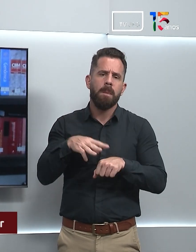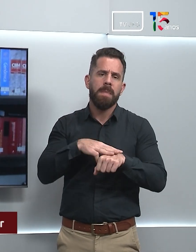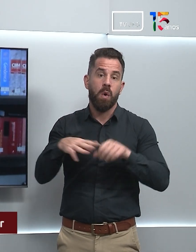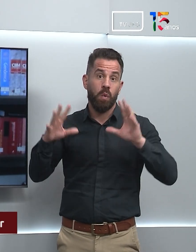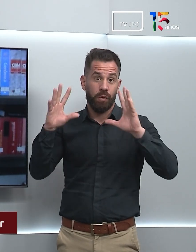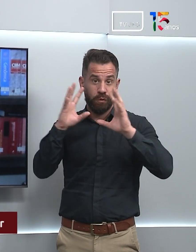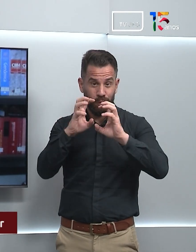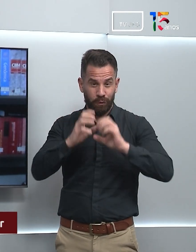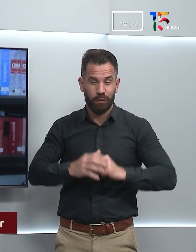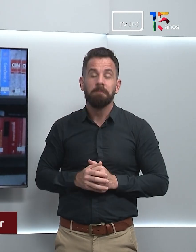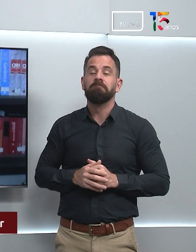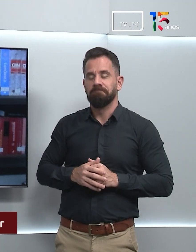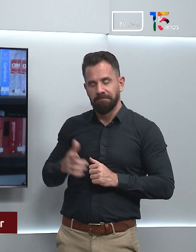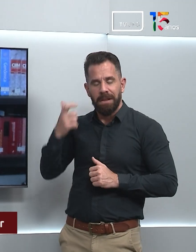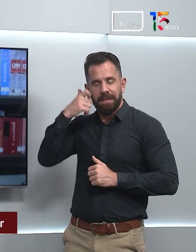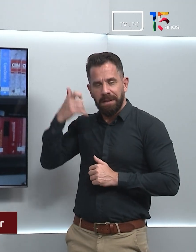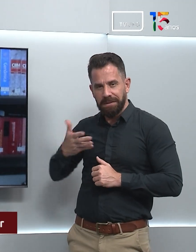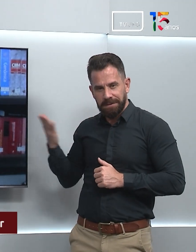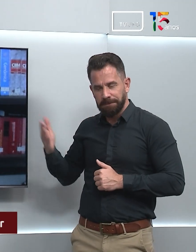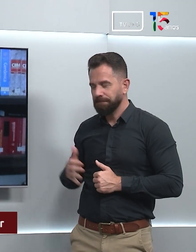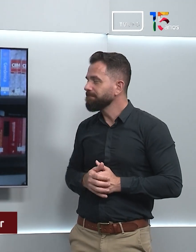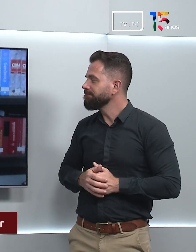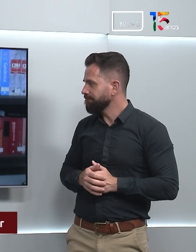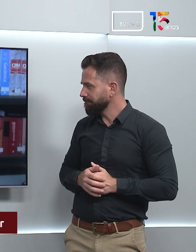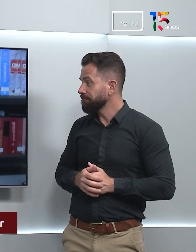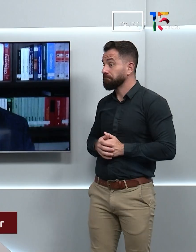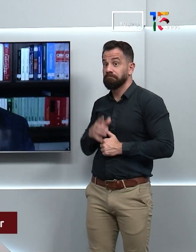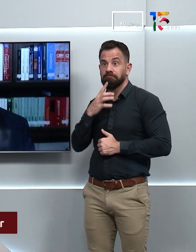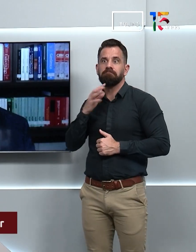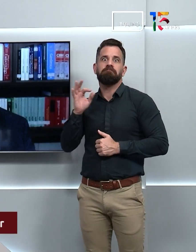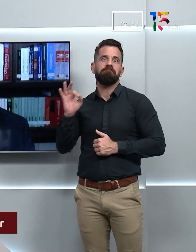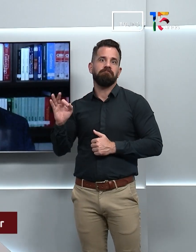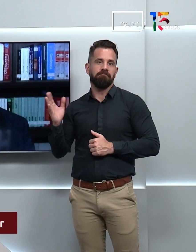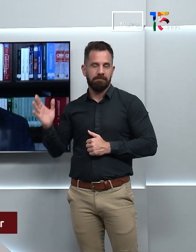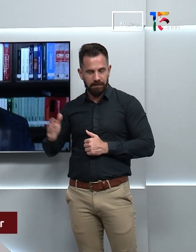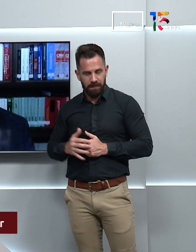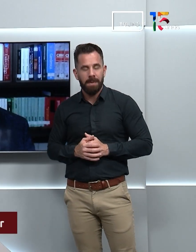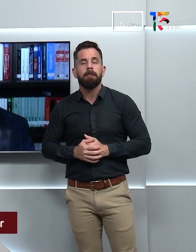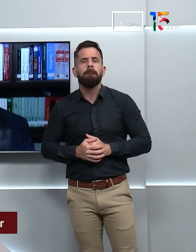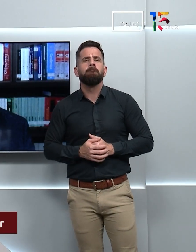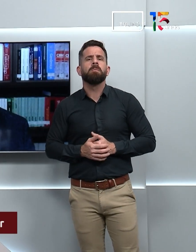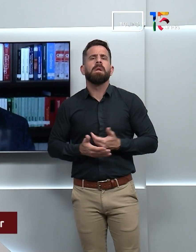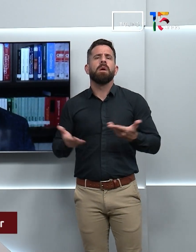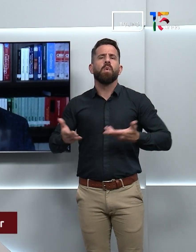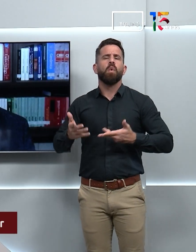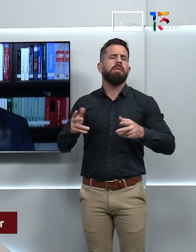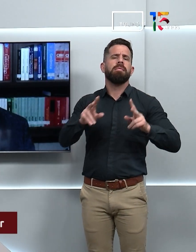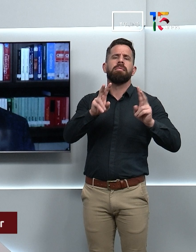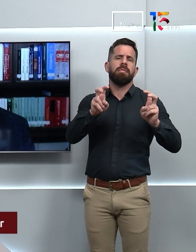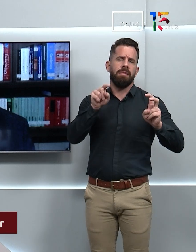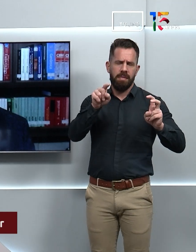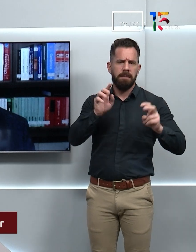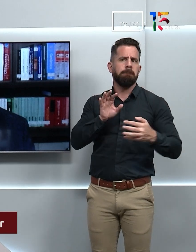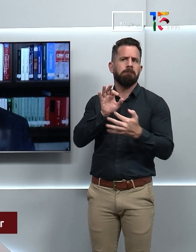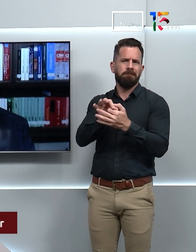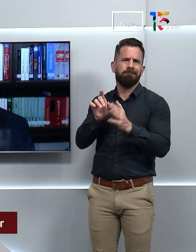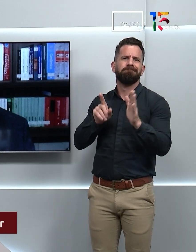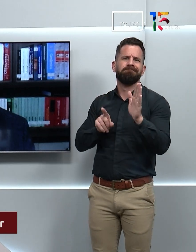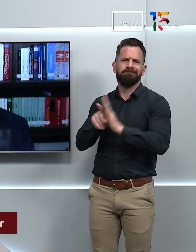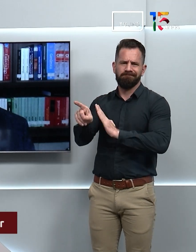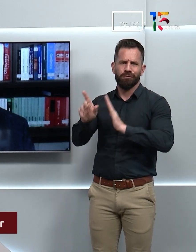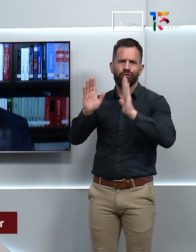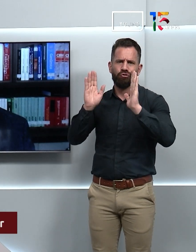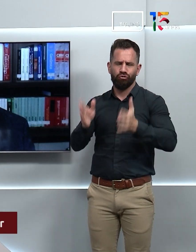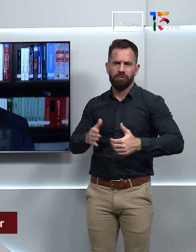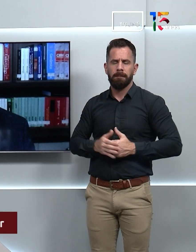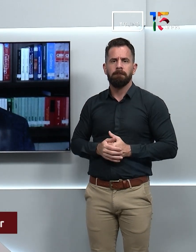escuro. Perfeito. Essa é a minha descrição. Certo, agora vamos falar sobre isso. Eu já quero começar, doutor, te perguntando